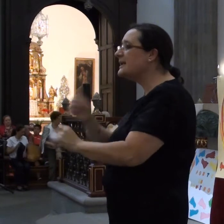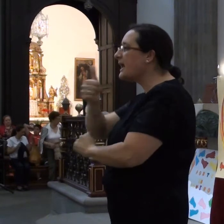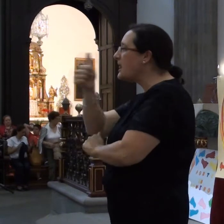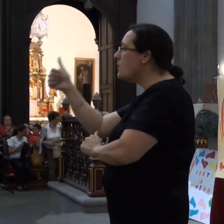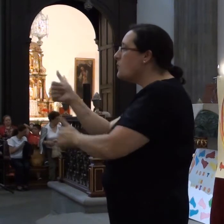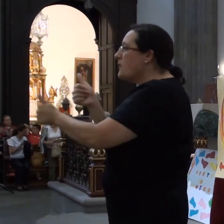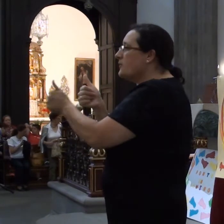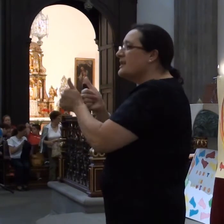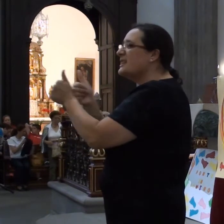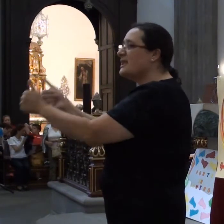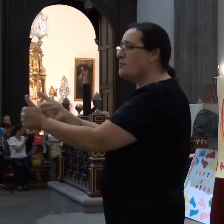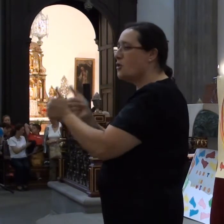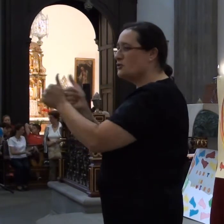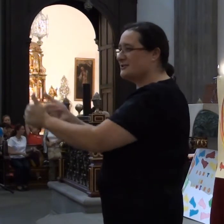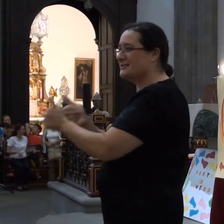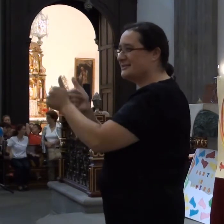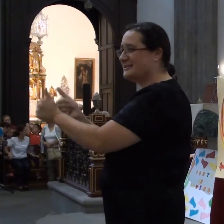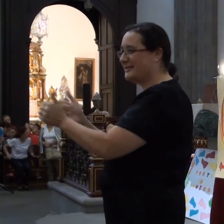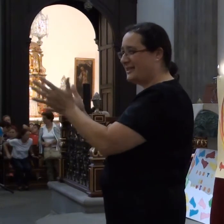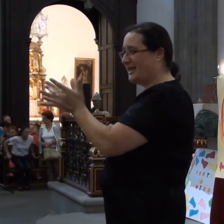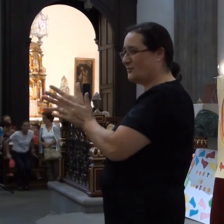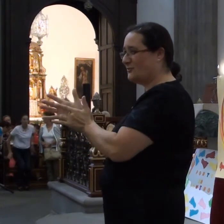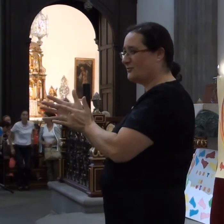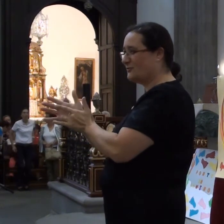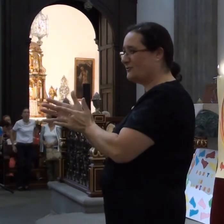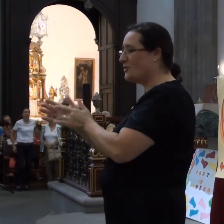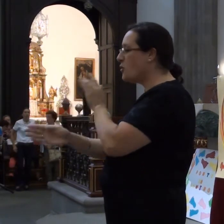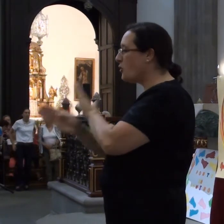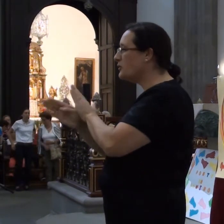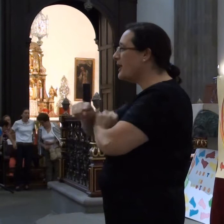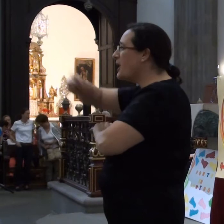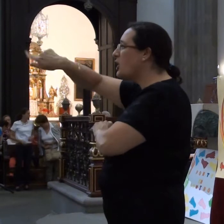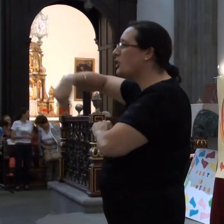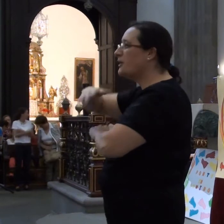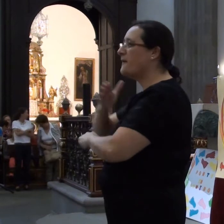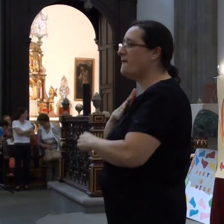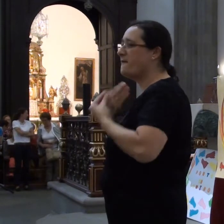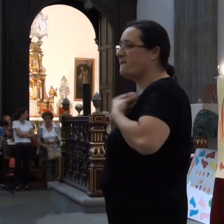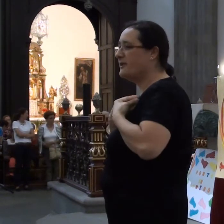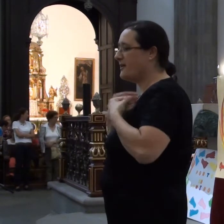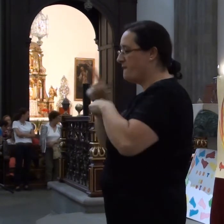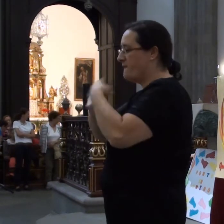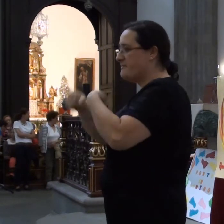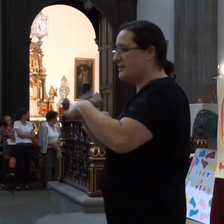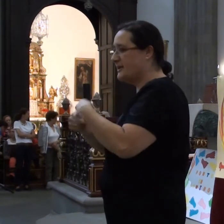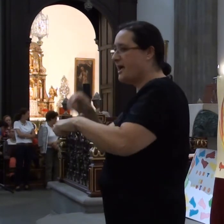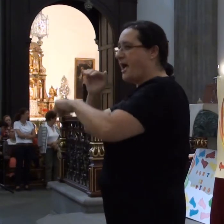y que sigamos buscando en nuestros lugares familia amigos